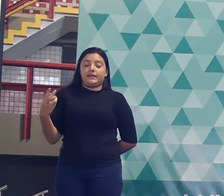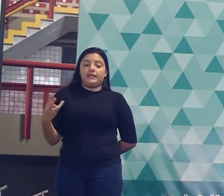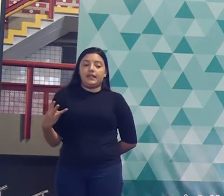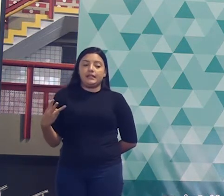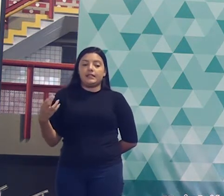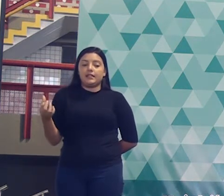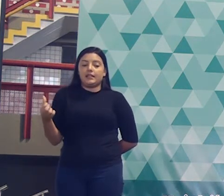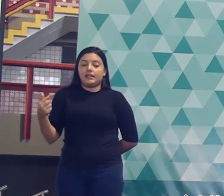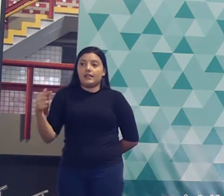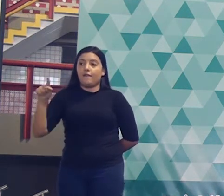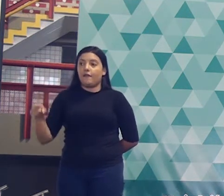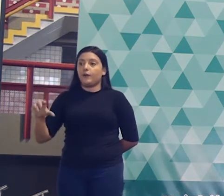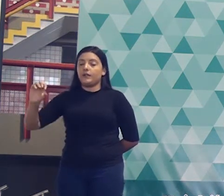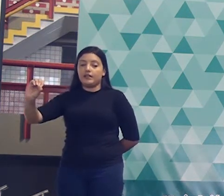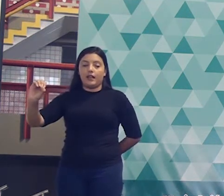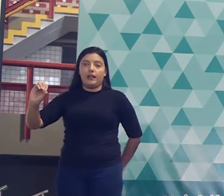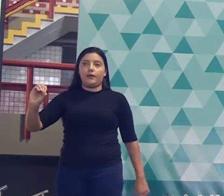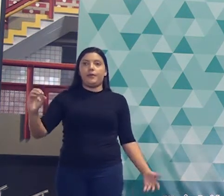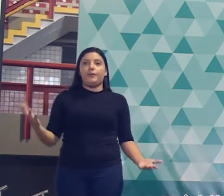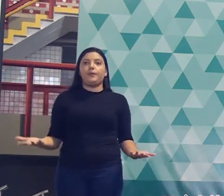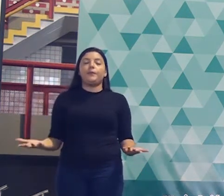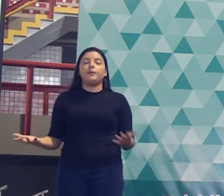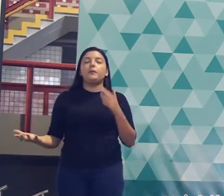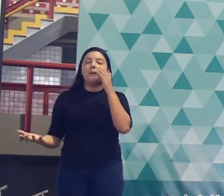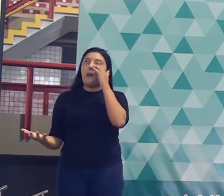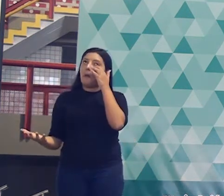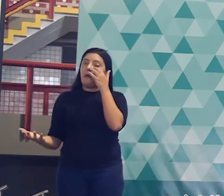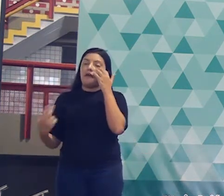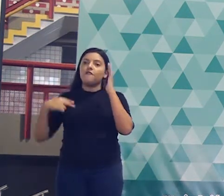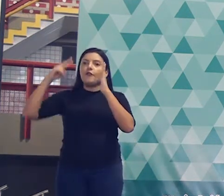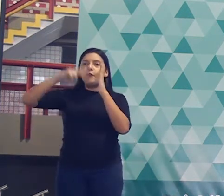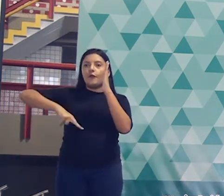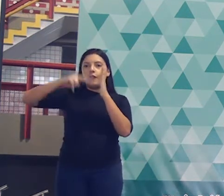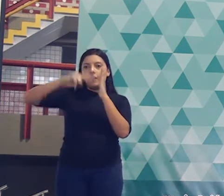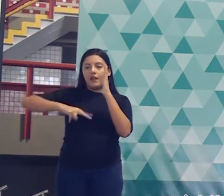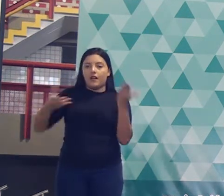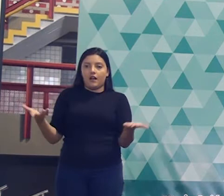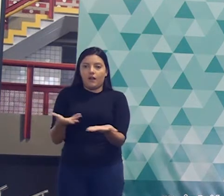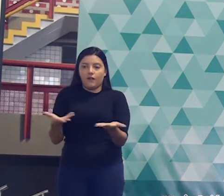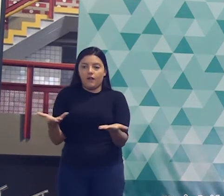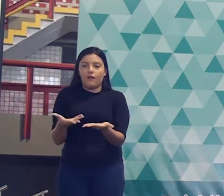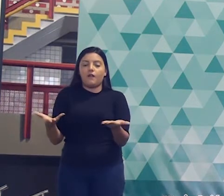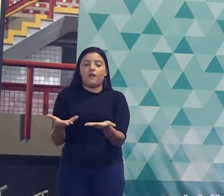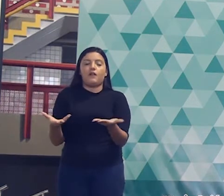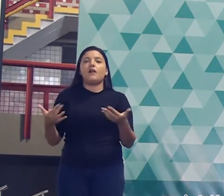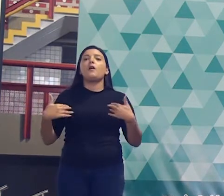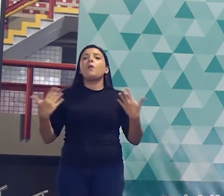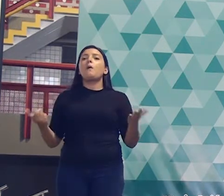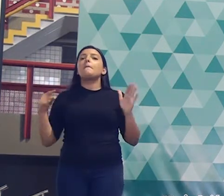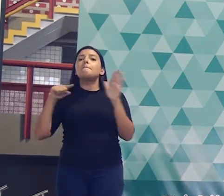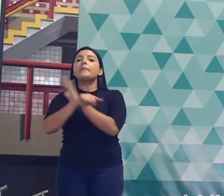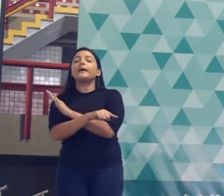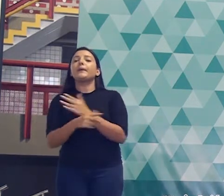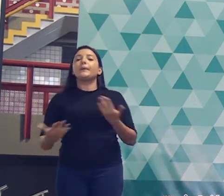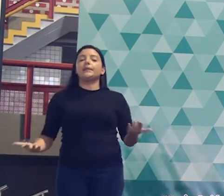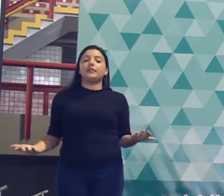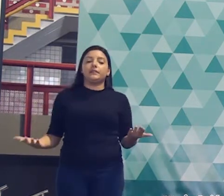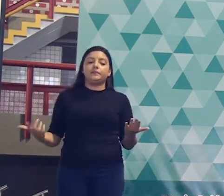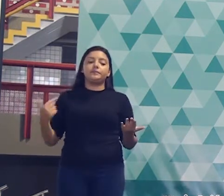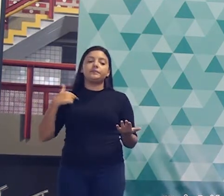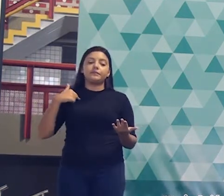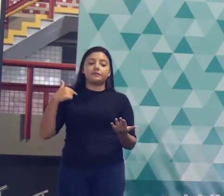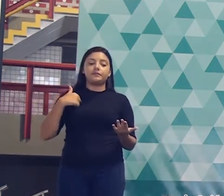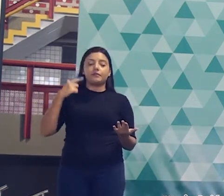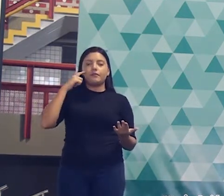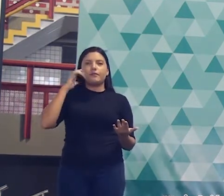1.367,0 kJ. Aí eu vou ler com vocês aqui Qual a pergunta? Considere que,